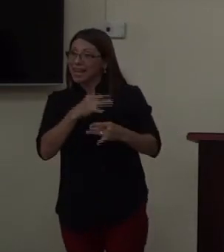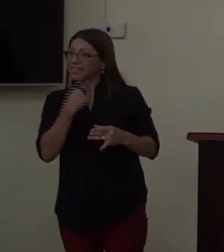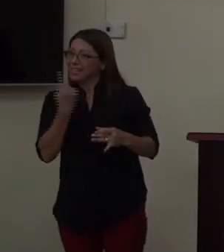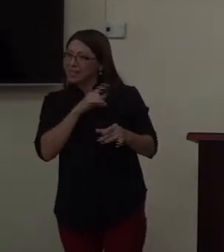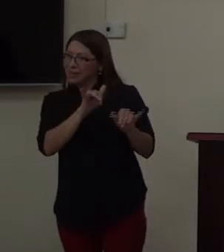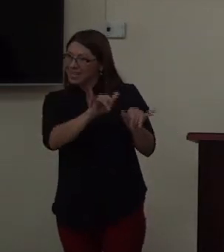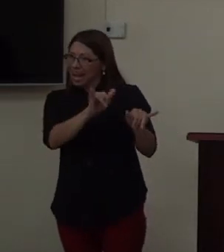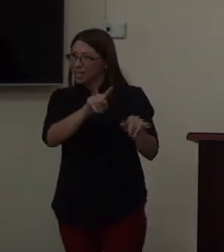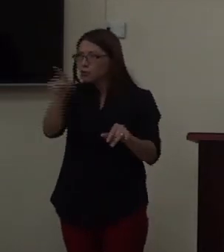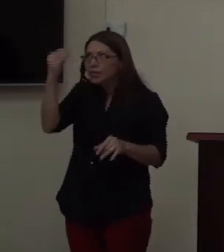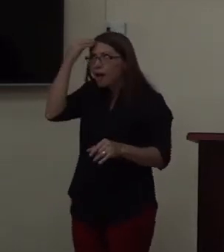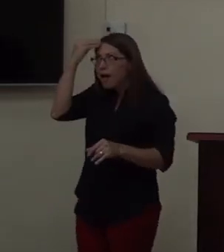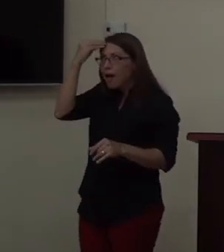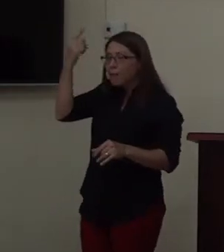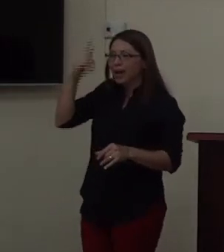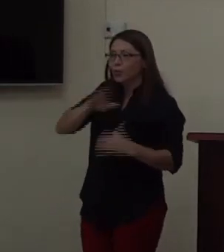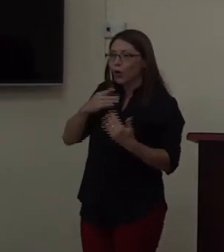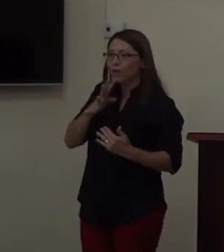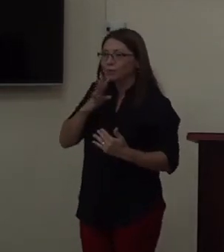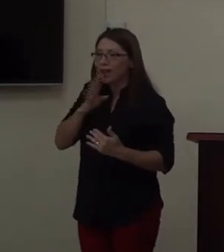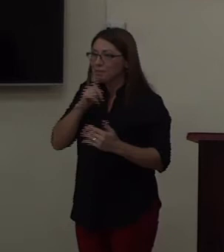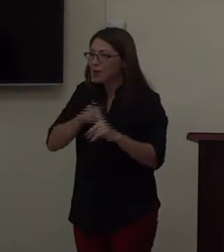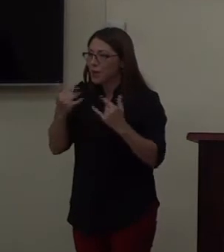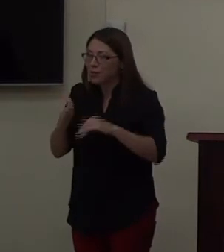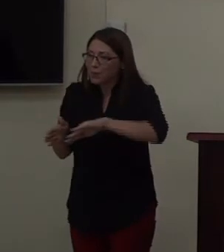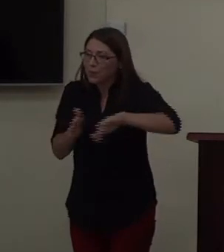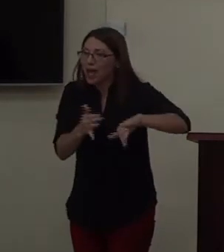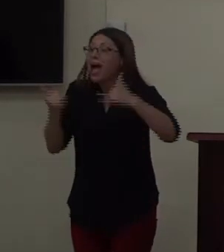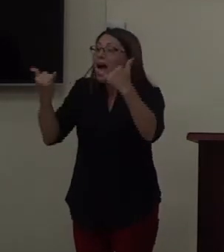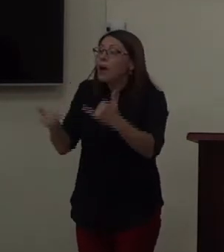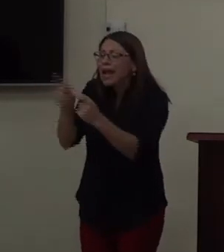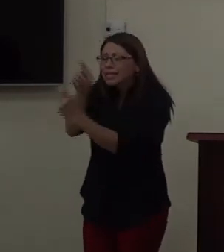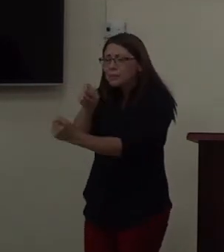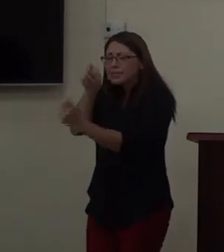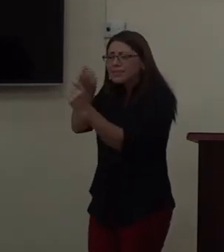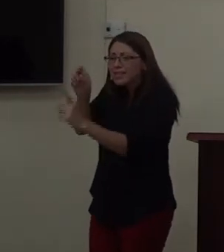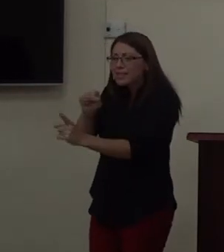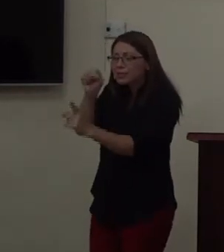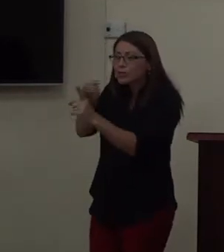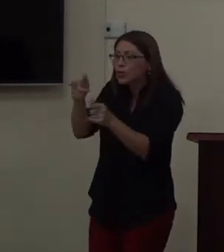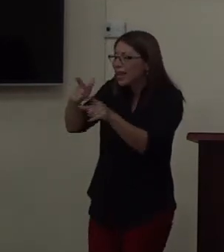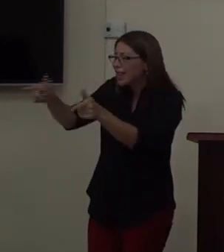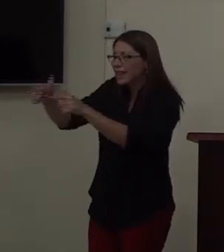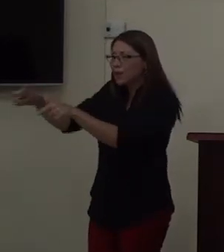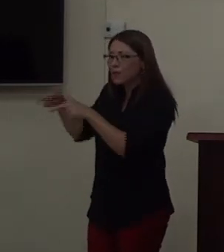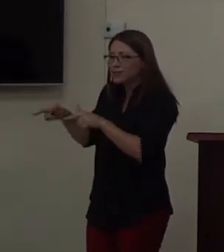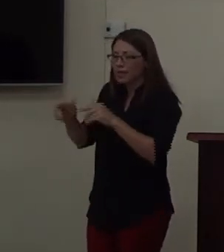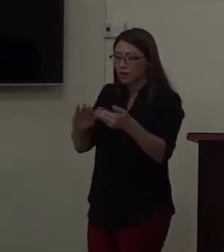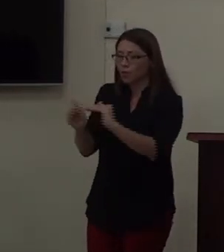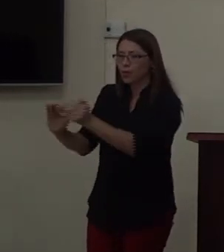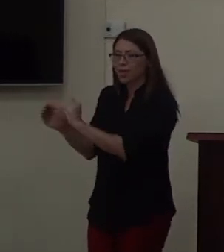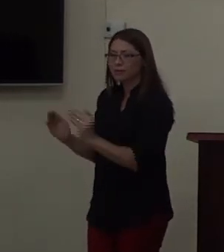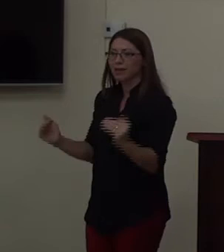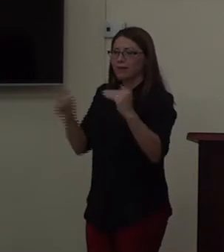rondándonos en la cabeza para todo lo que vamos a decir, ahora la especificidad de la situación de las lenguas y de estas comunidades a nivel de cultura,